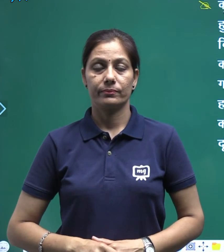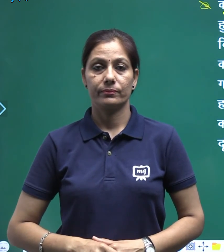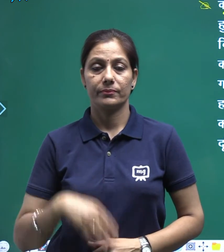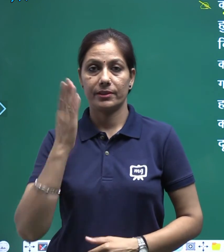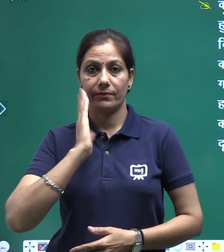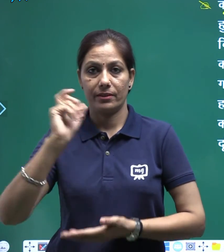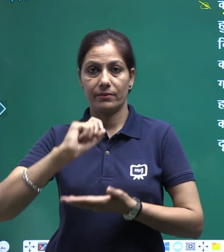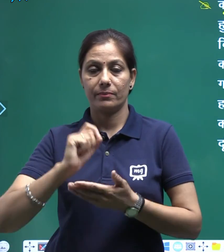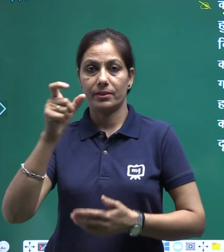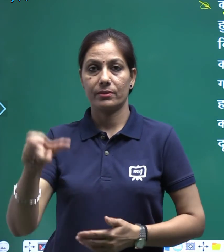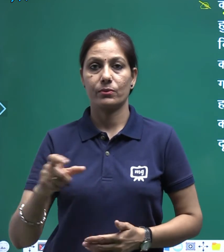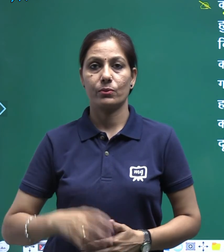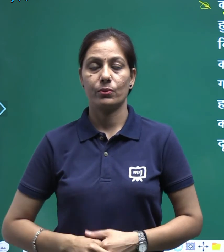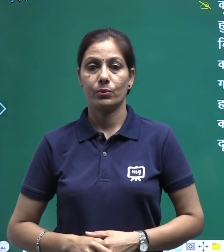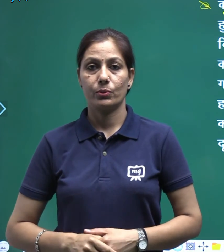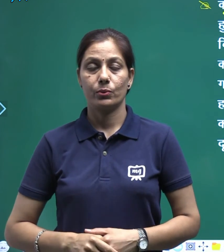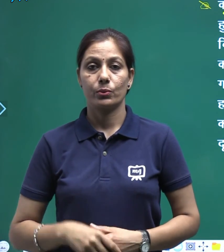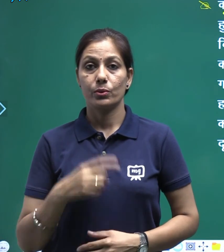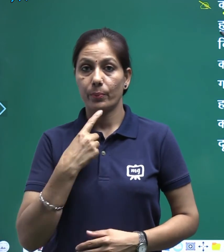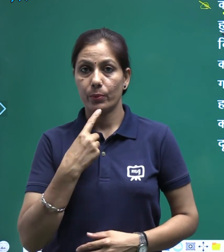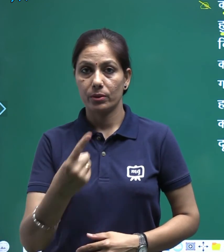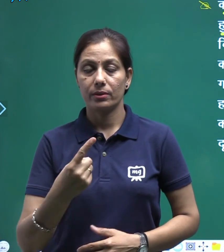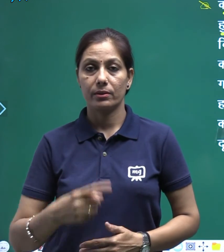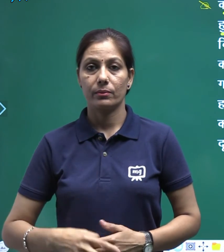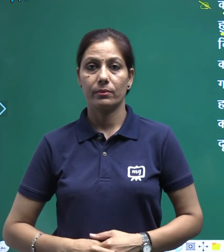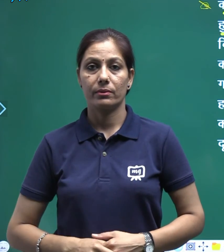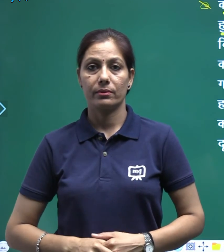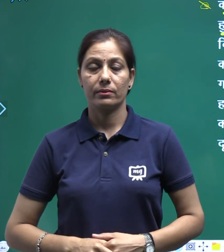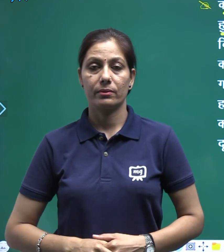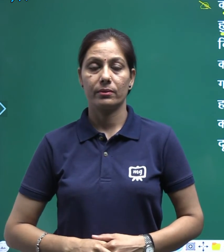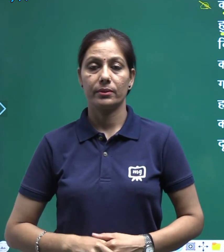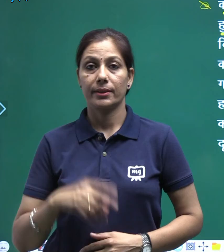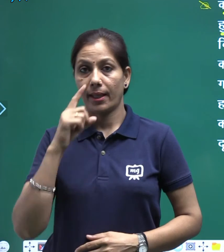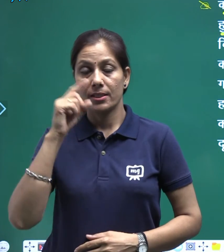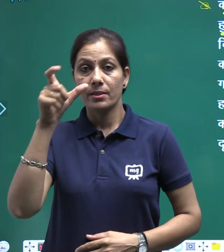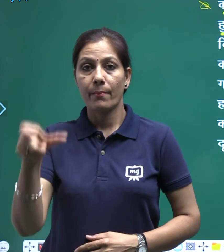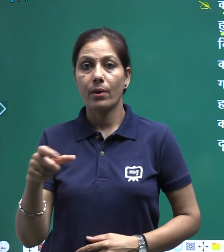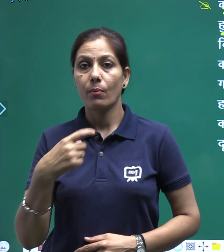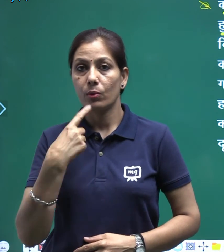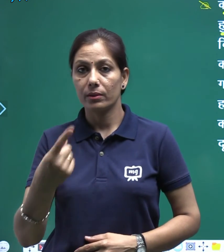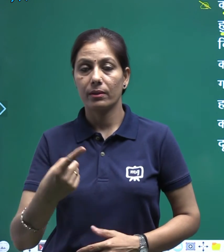कवि को संबोधित करते हुए चंपा कहती है कि